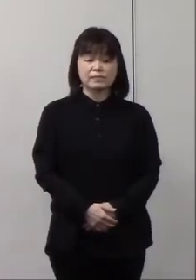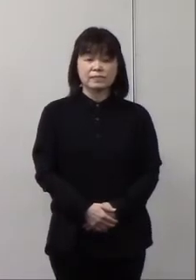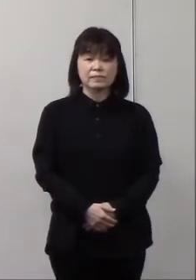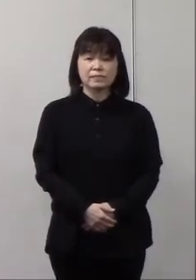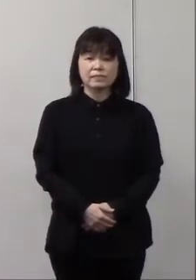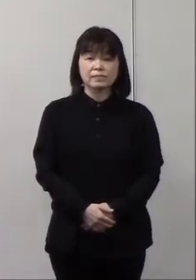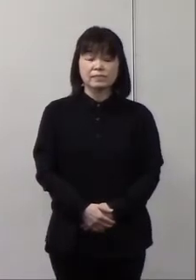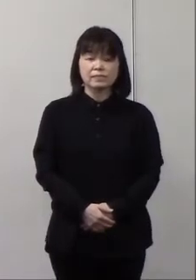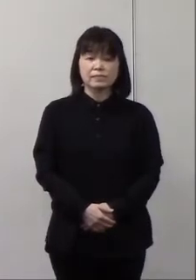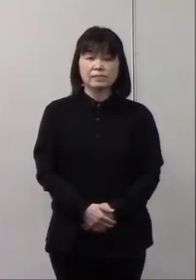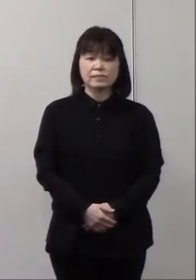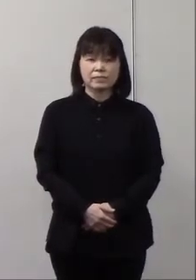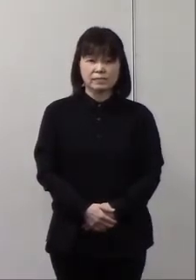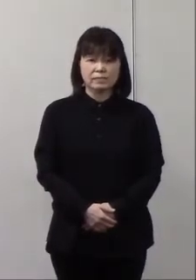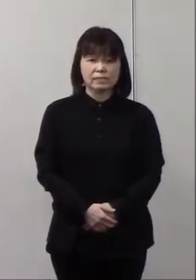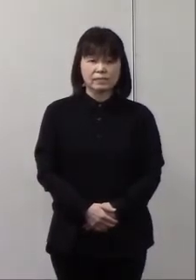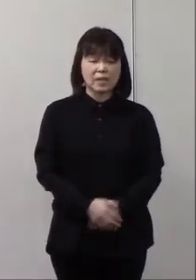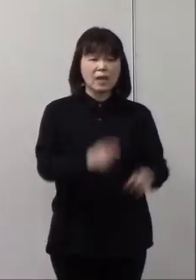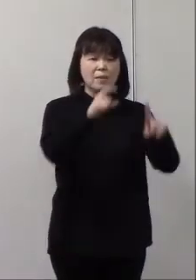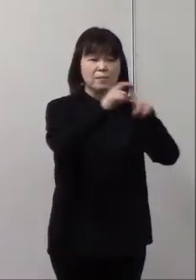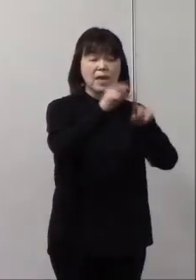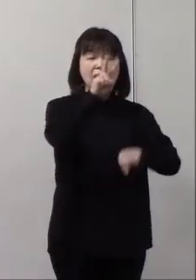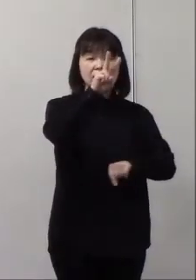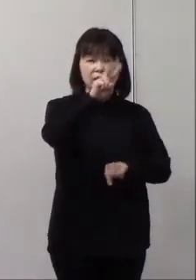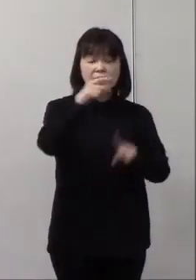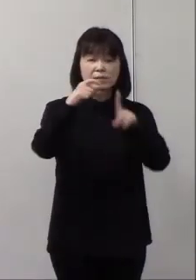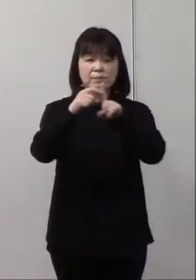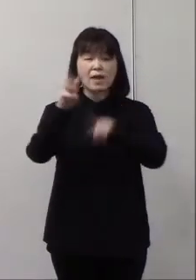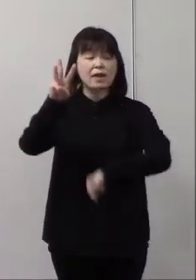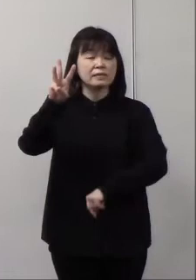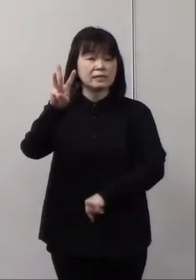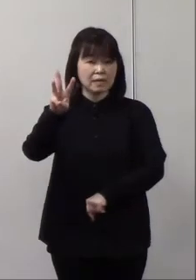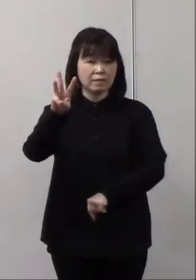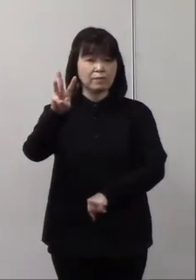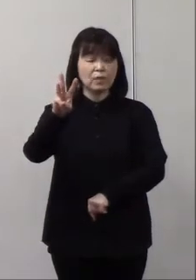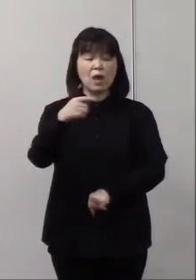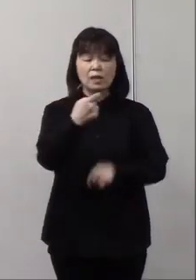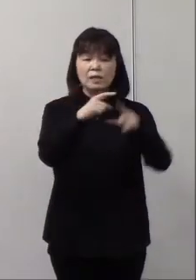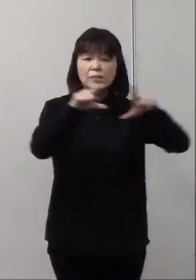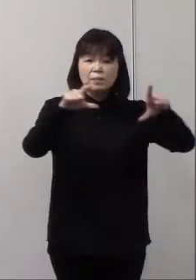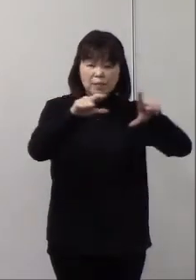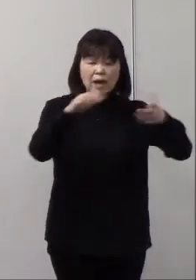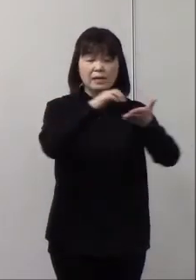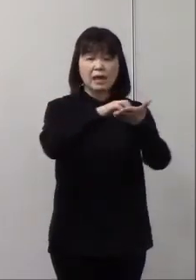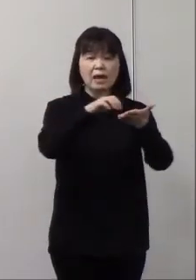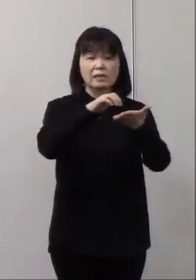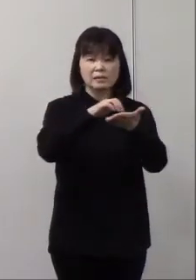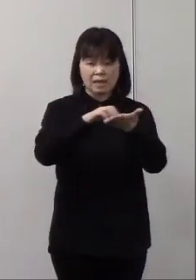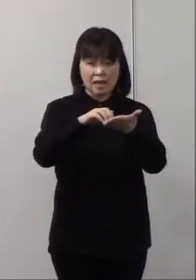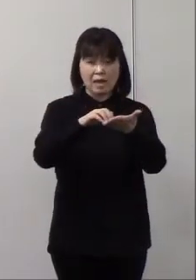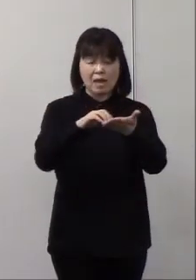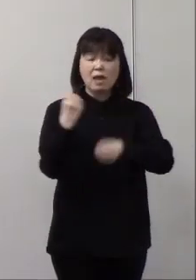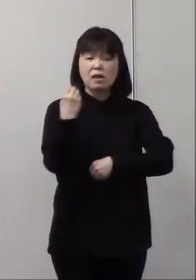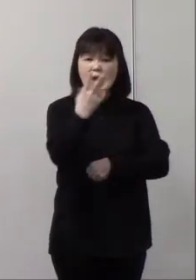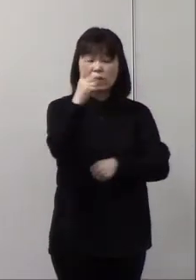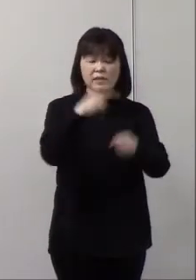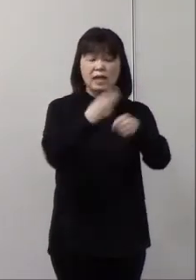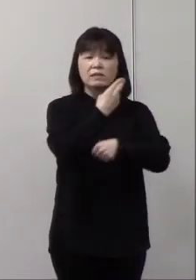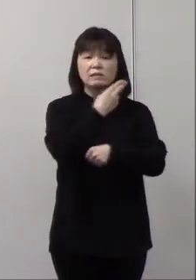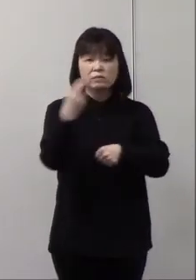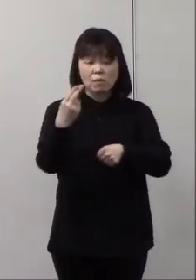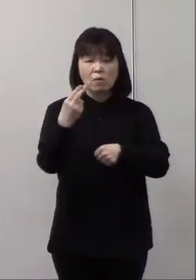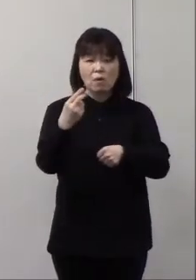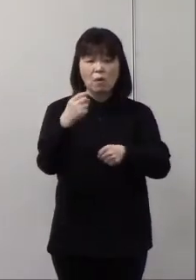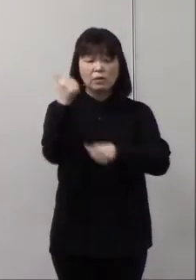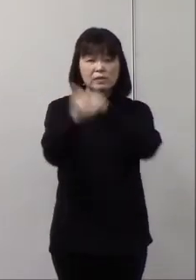この2ページと3ページがそれぞれ一般会計の令和2年度の第